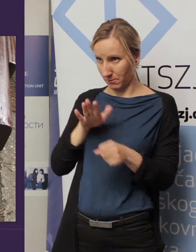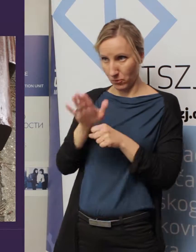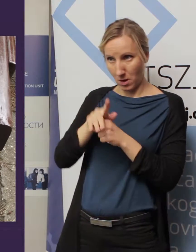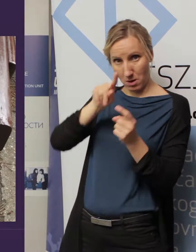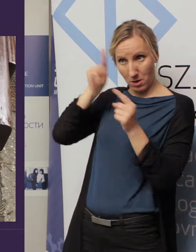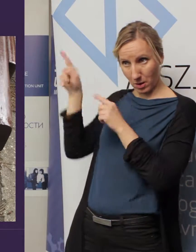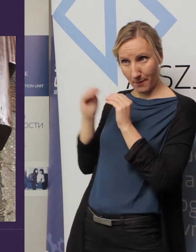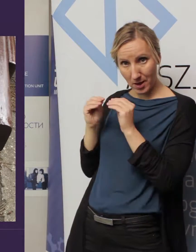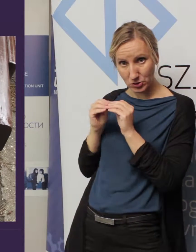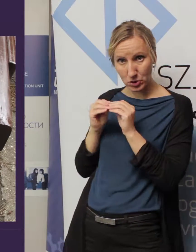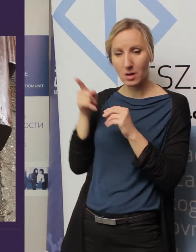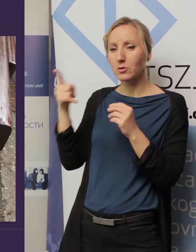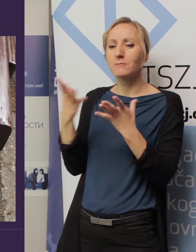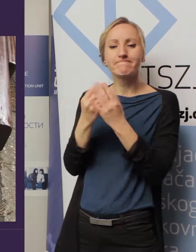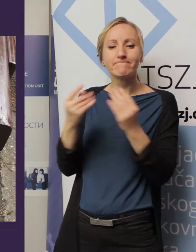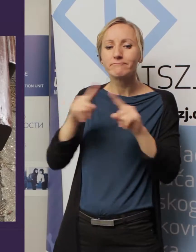što Bečej je